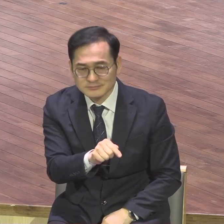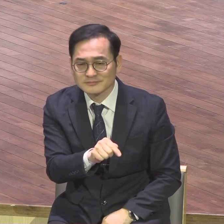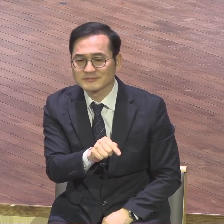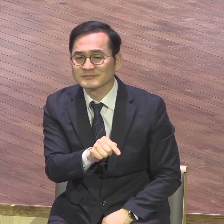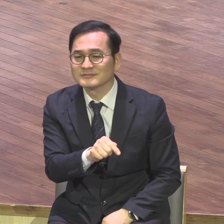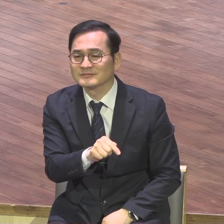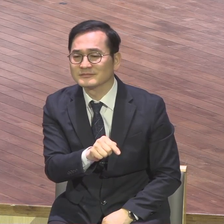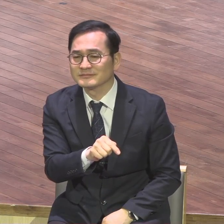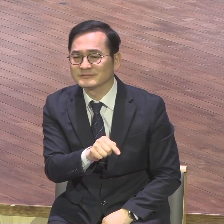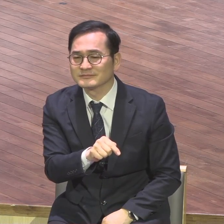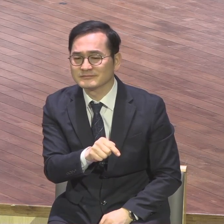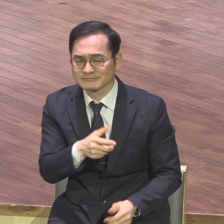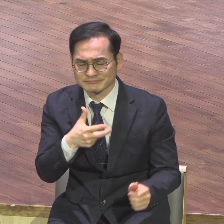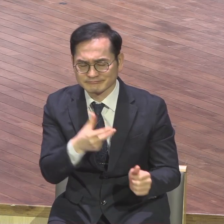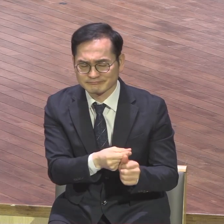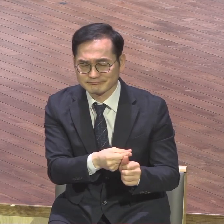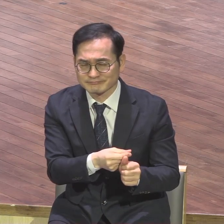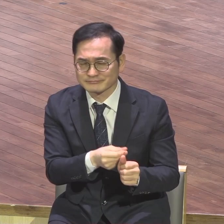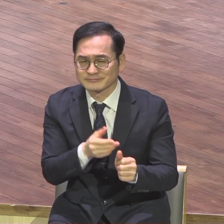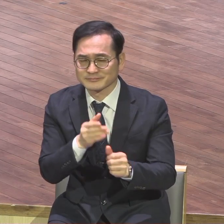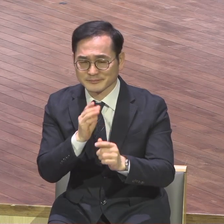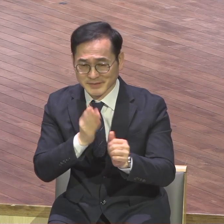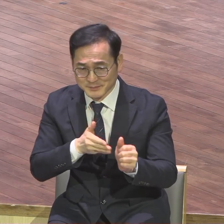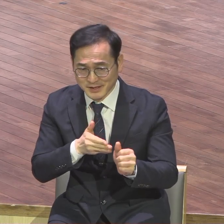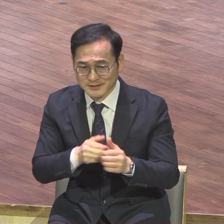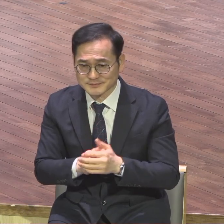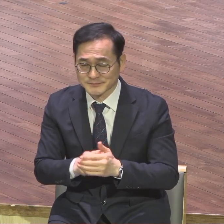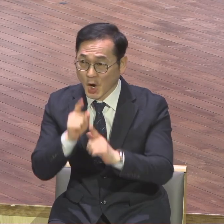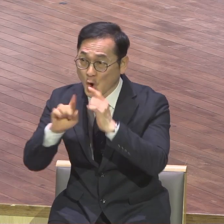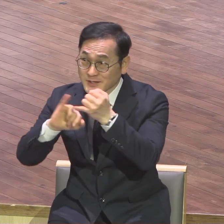렘넌트는 언약 잡은 자녀입니다. 여호와의 자녀라.